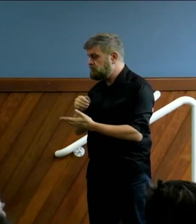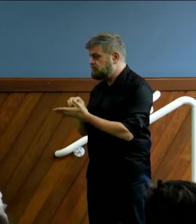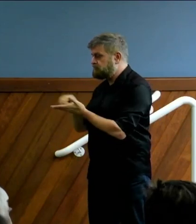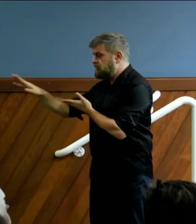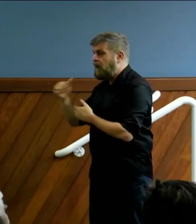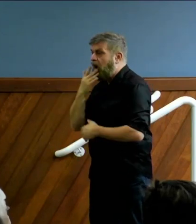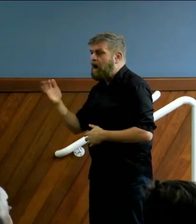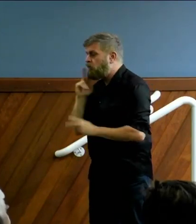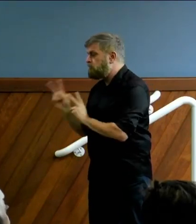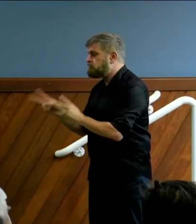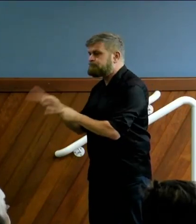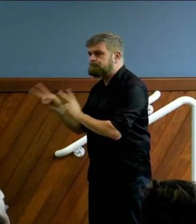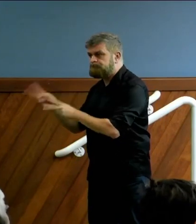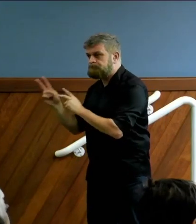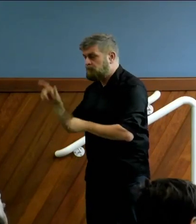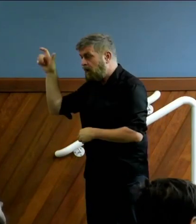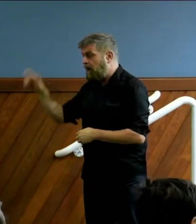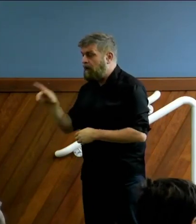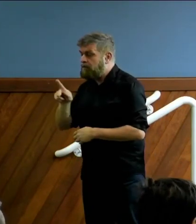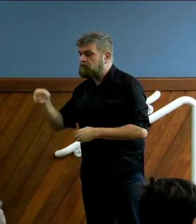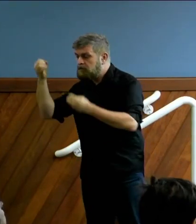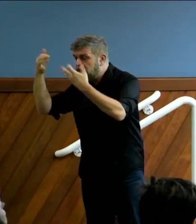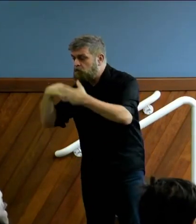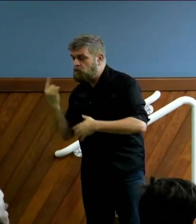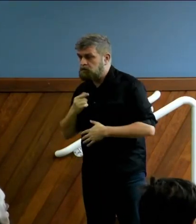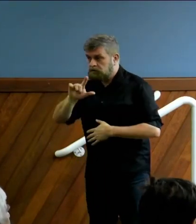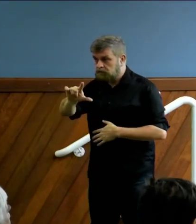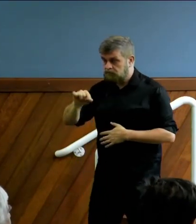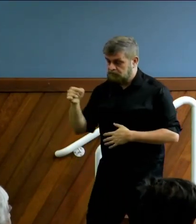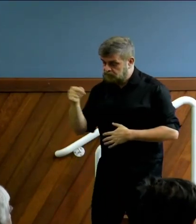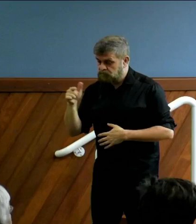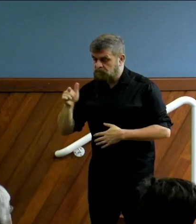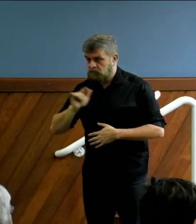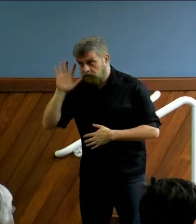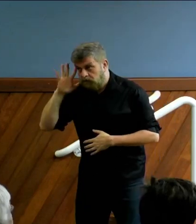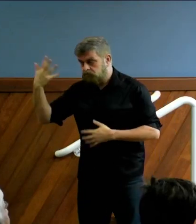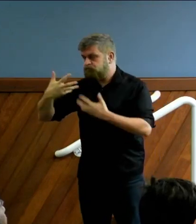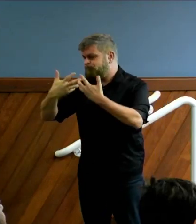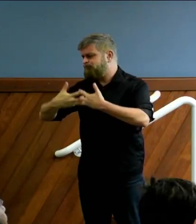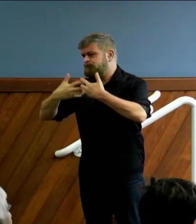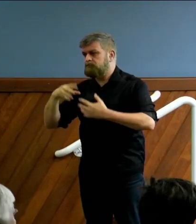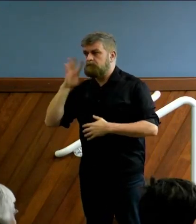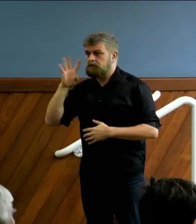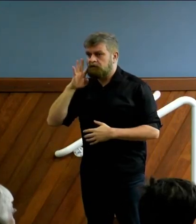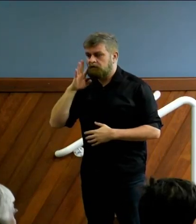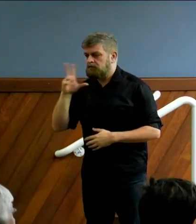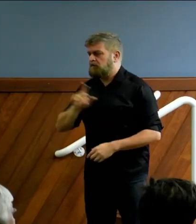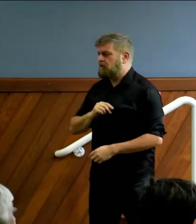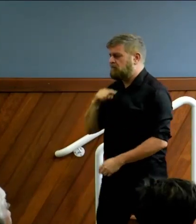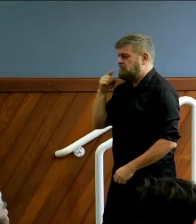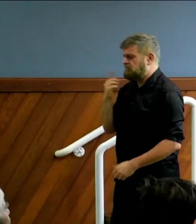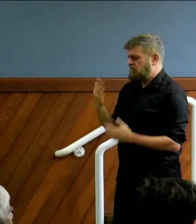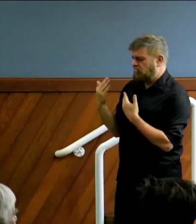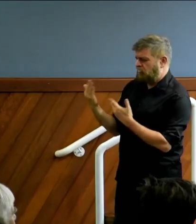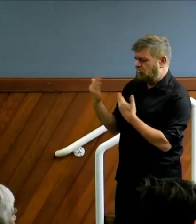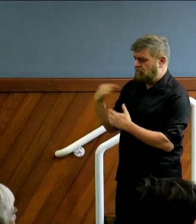alteração de cor. E aí, o que ela falou? Ela falou, olha, a gente tem optado por isso e tem surtido um efeito muito legal. Eu falei, ah, duvido.